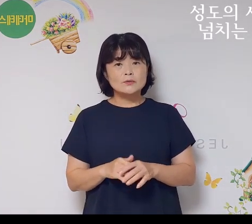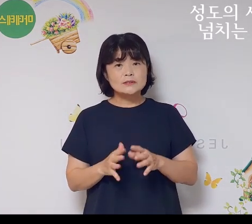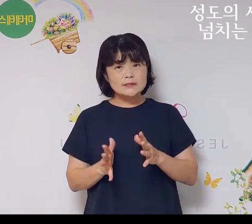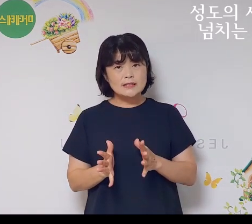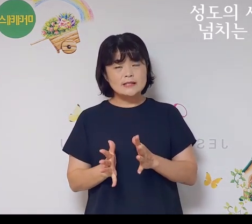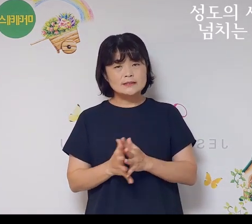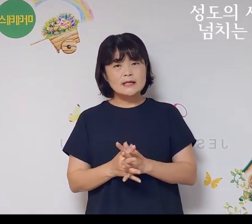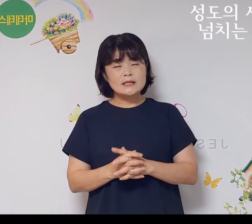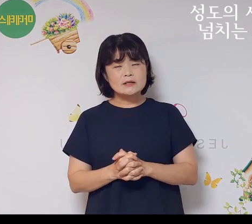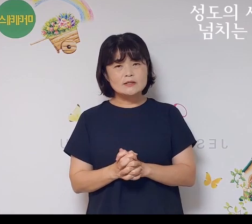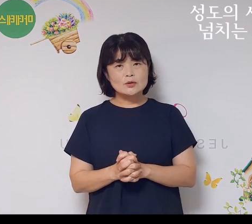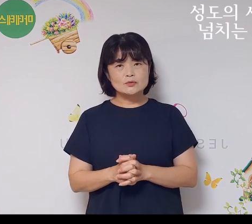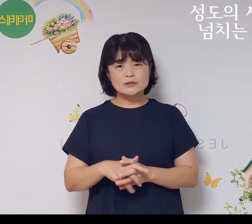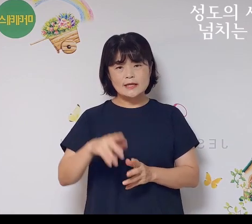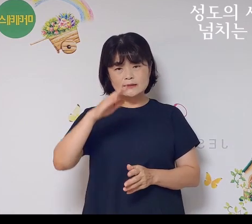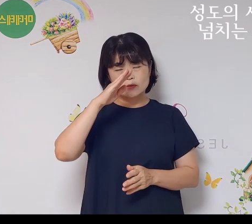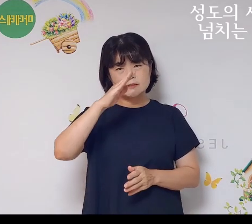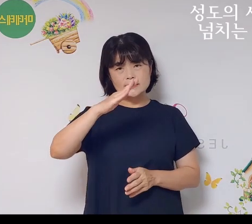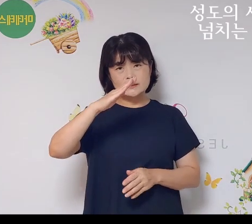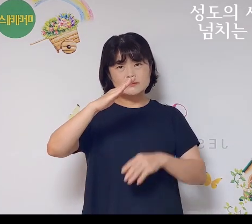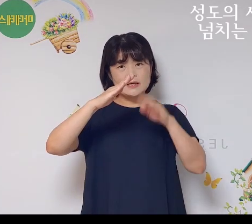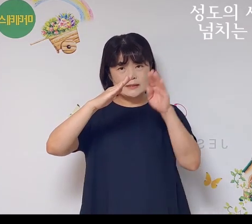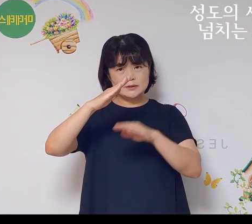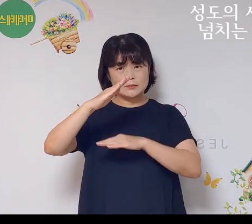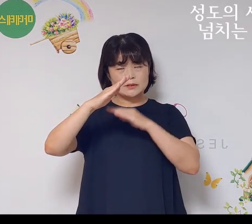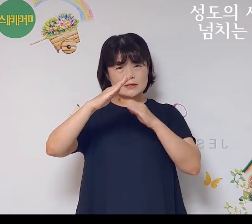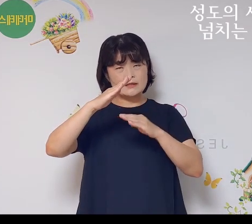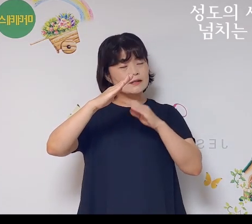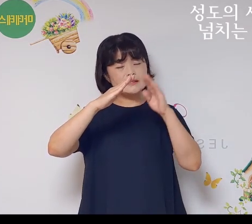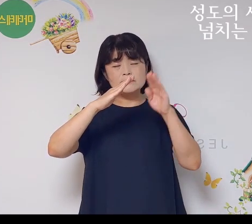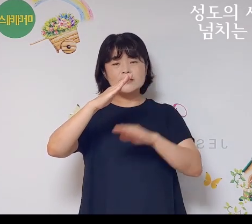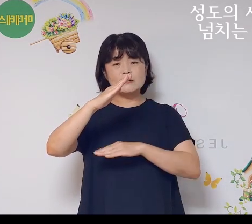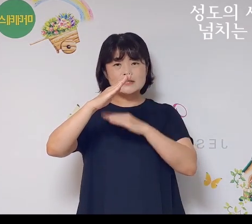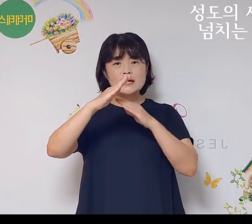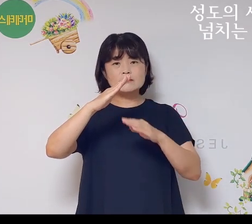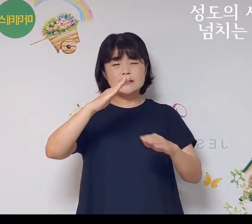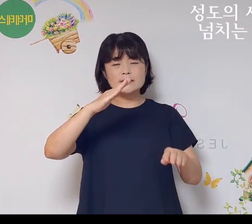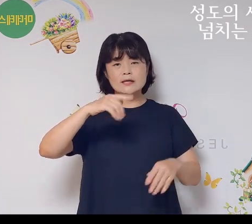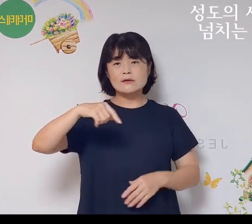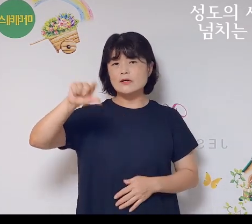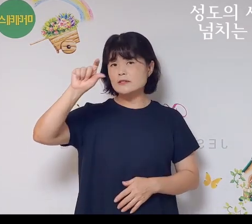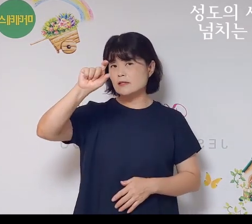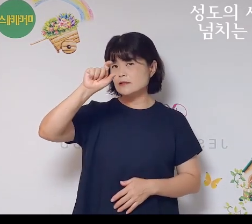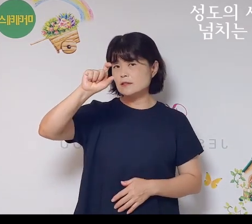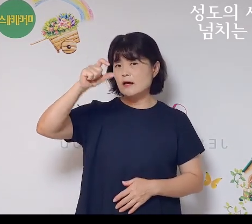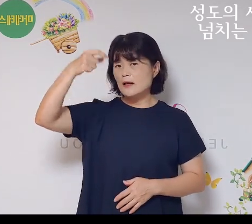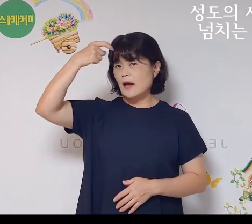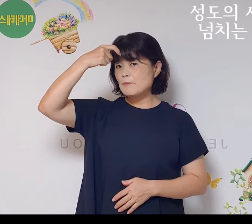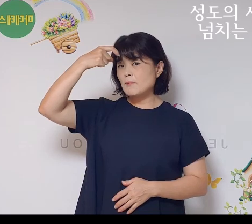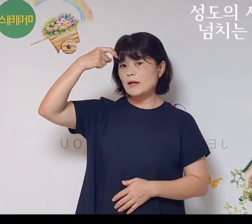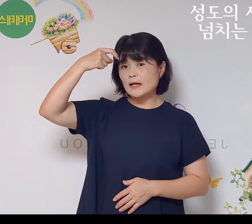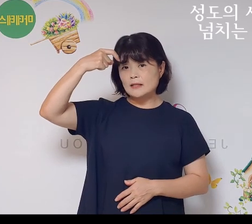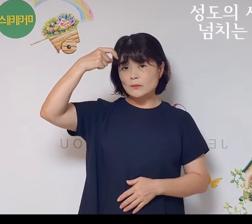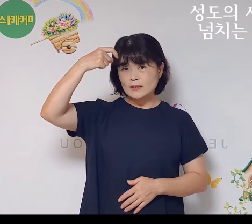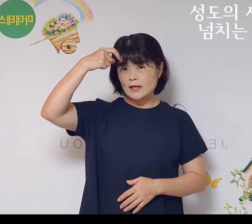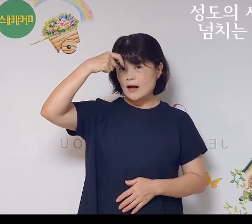성도는 이라는 찬양에서도 그냥 저는 집을 하시고 이렇게 집을 하고 사람을 했는데요. 여기서는 한 번밖에 안 나오니까